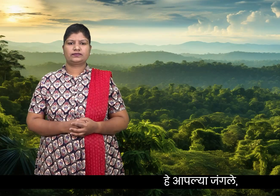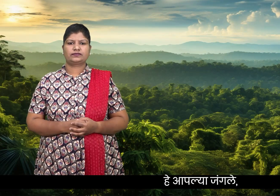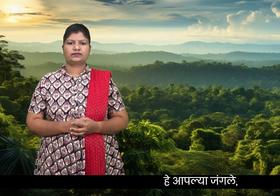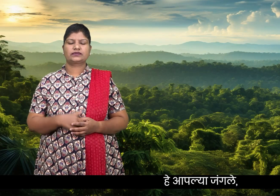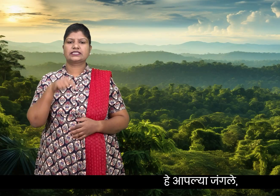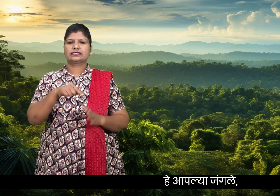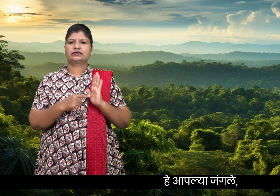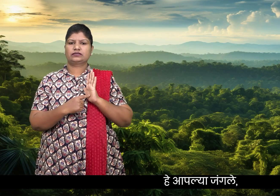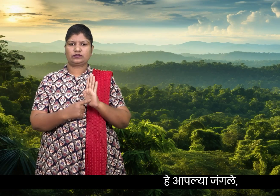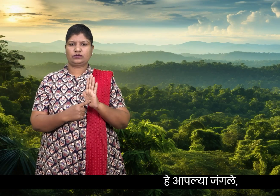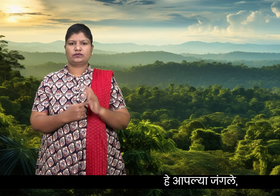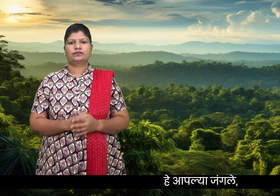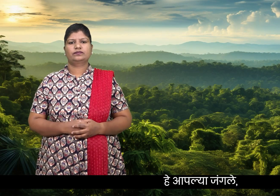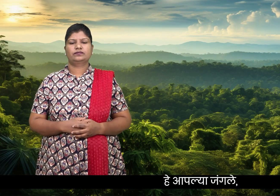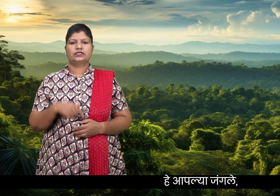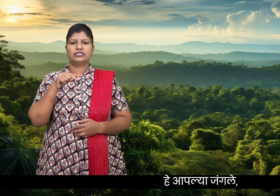हे आपल्या जंगले,